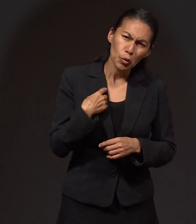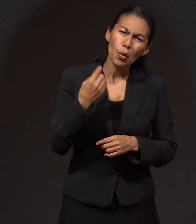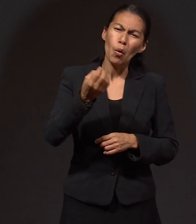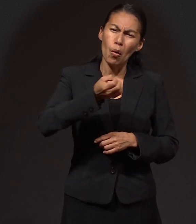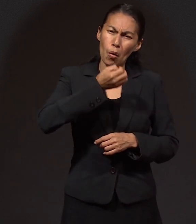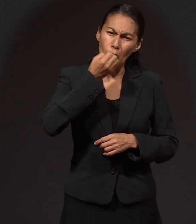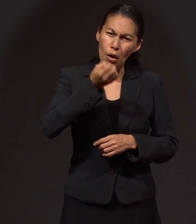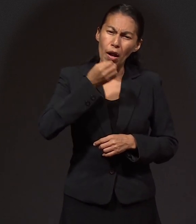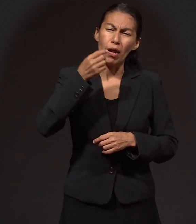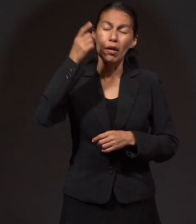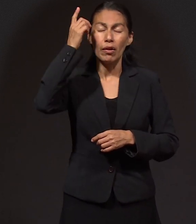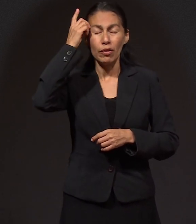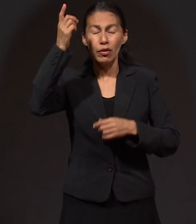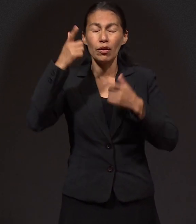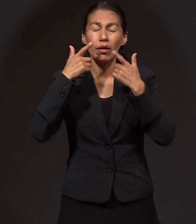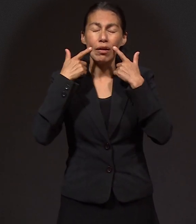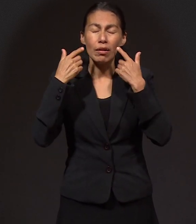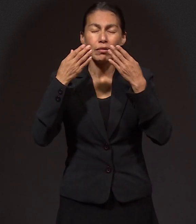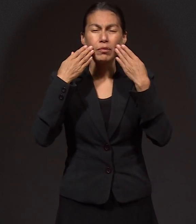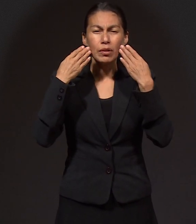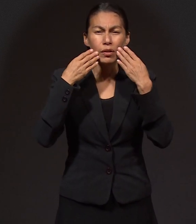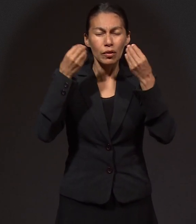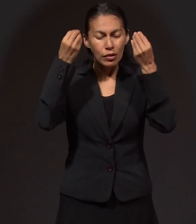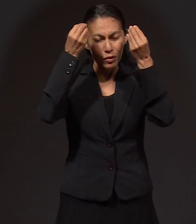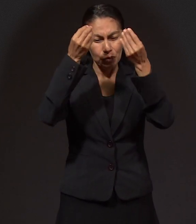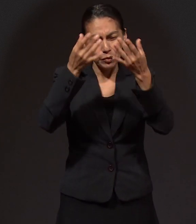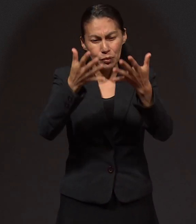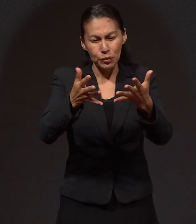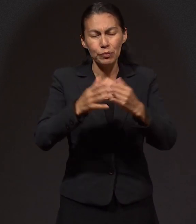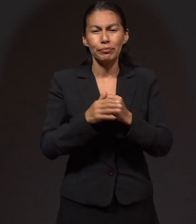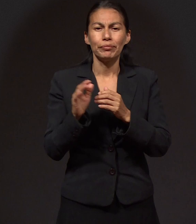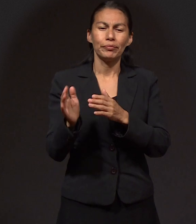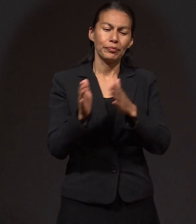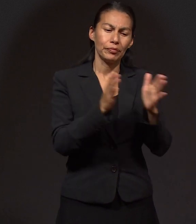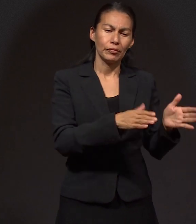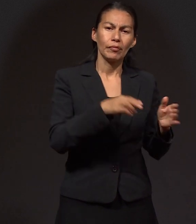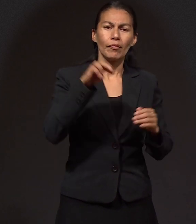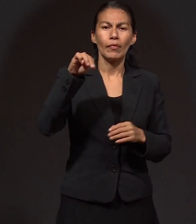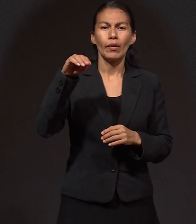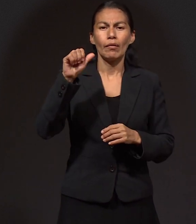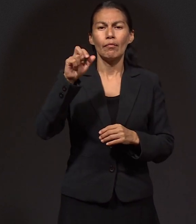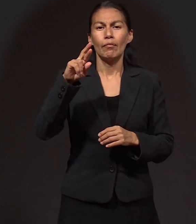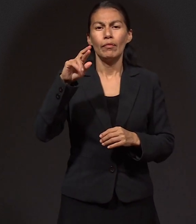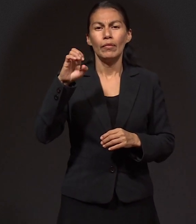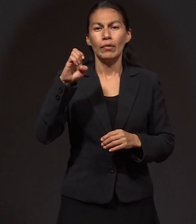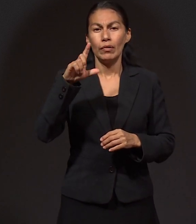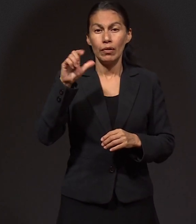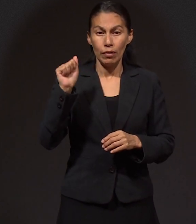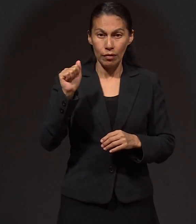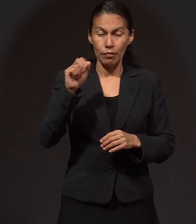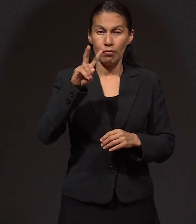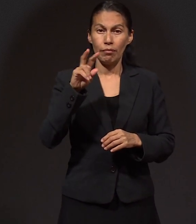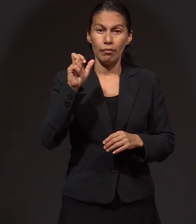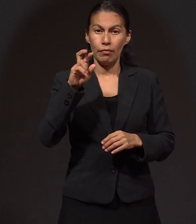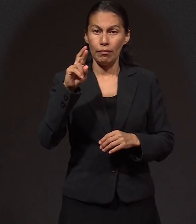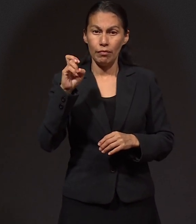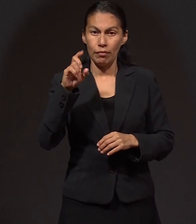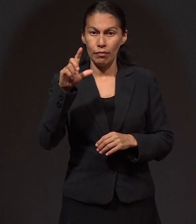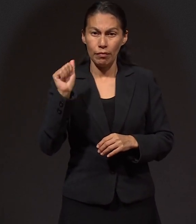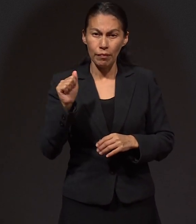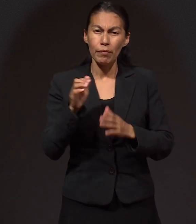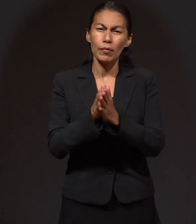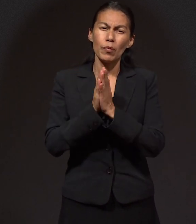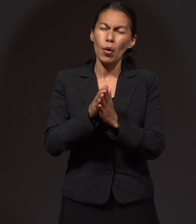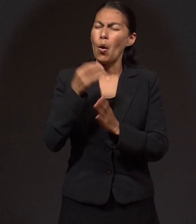orar para que Dios manifieste su gracia y su misericordia. Mariela Varela, pido oración por la salud de Carlos.